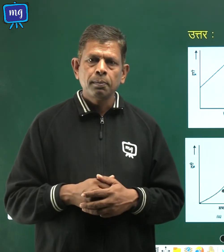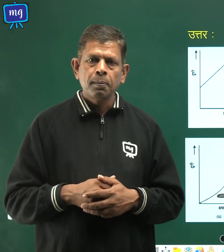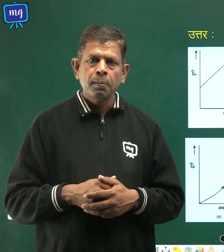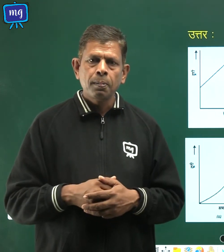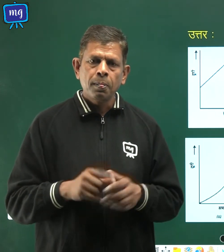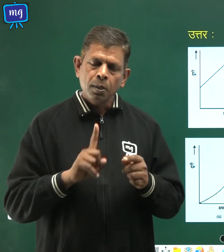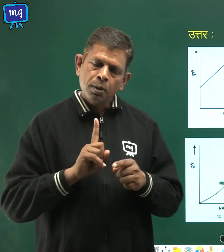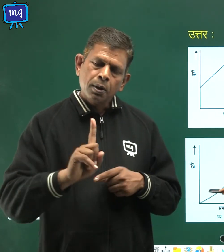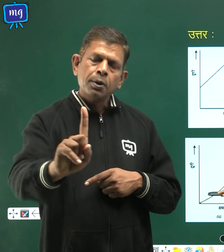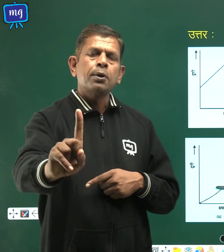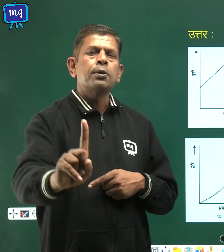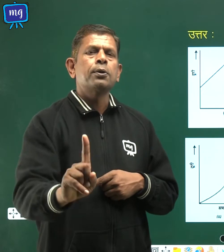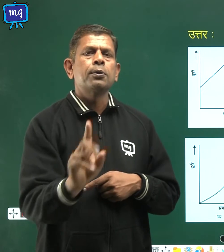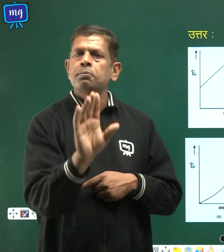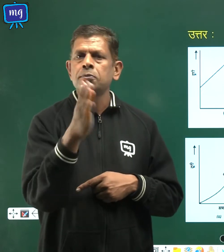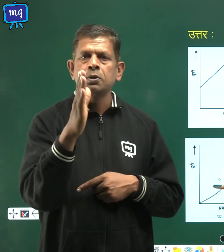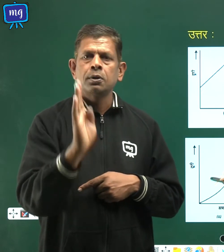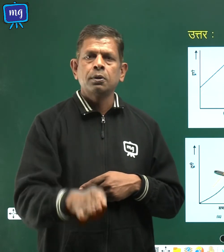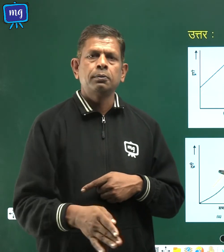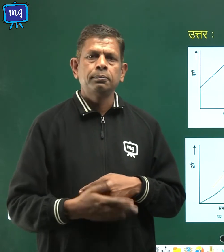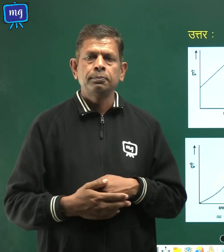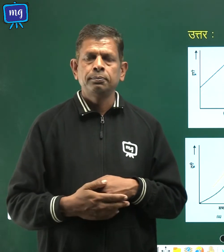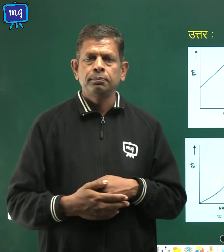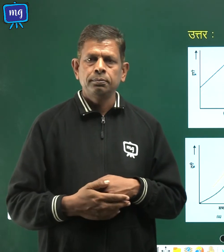सरल रेखीय नहीं है,